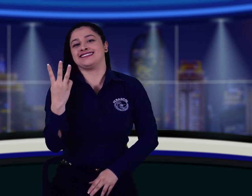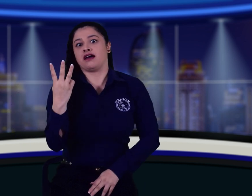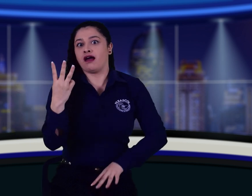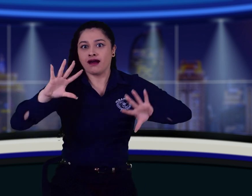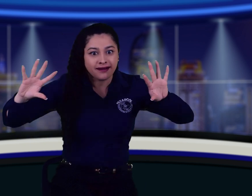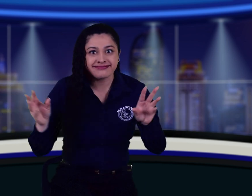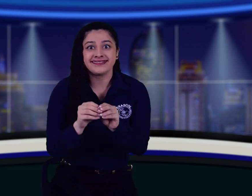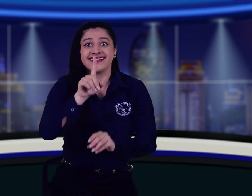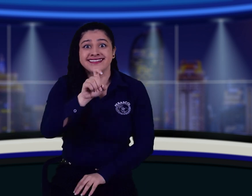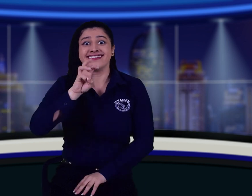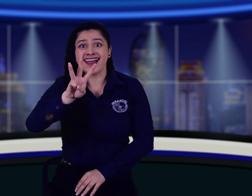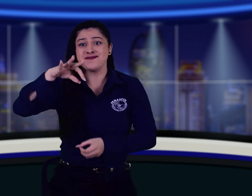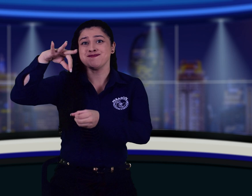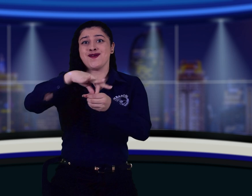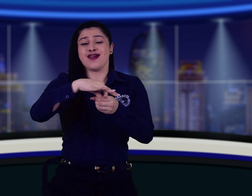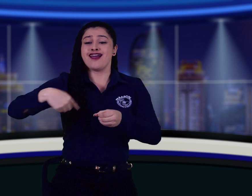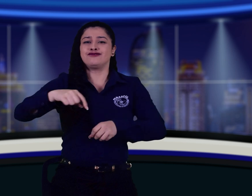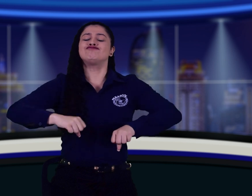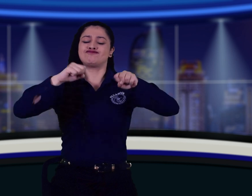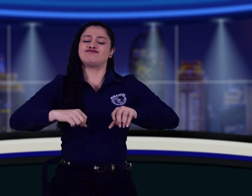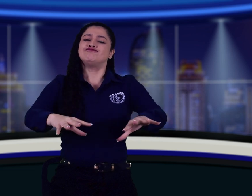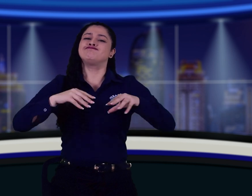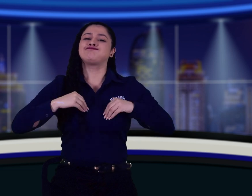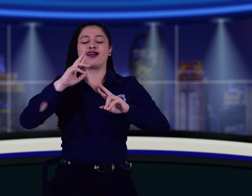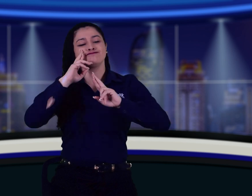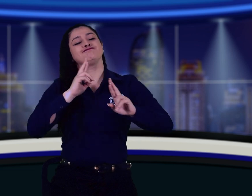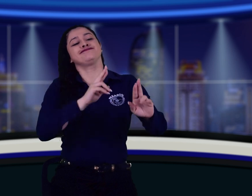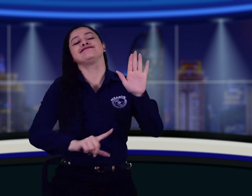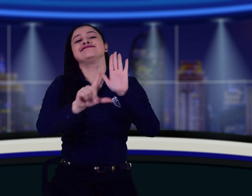convirtiendo en una realidad la aprobación de la ley